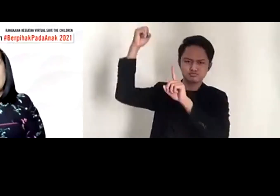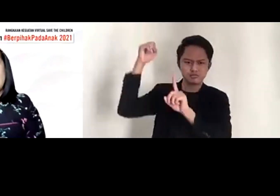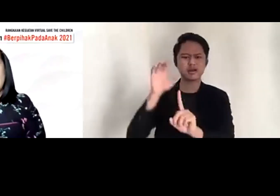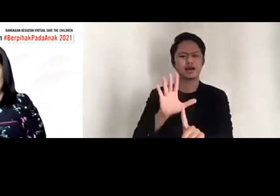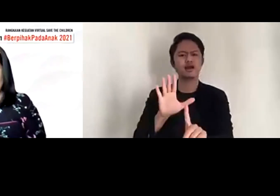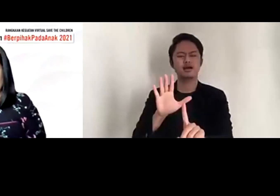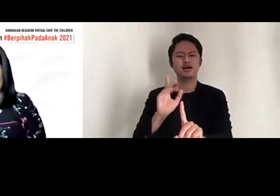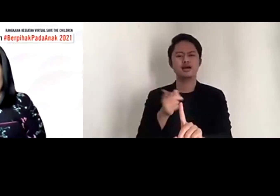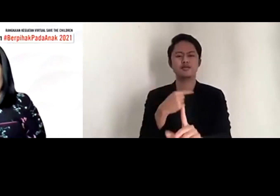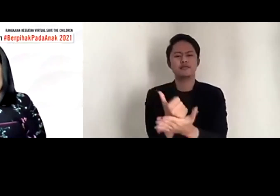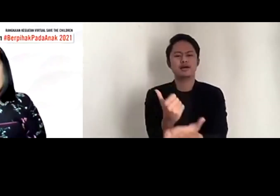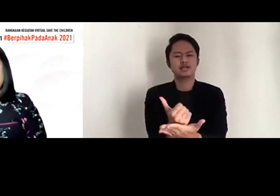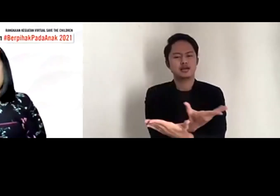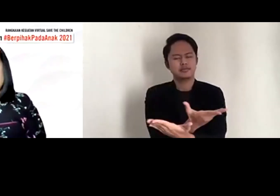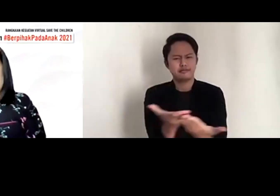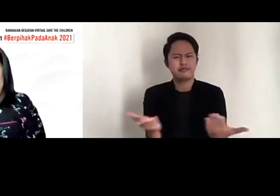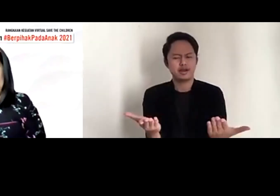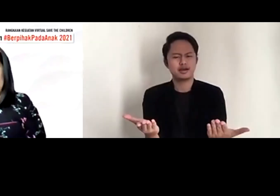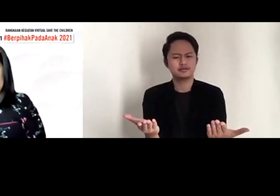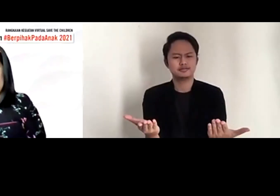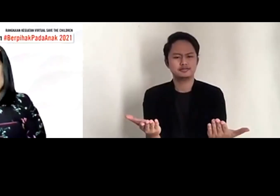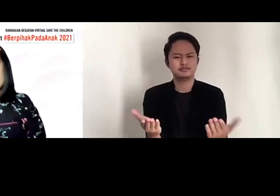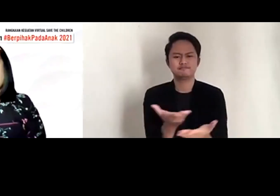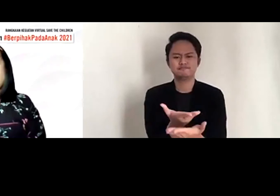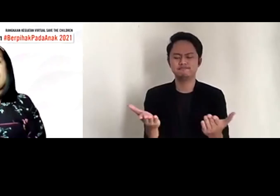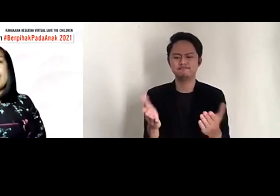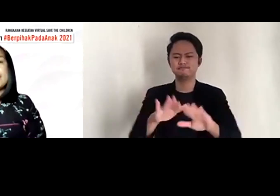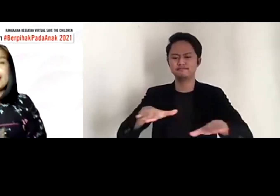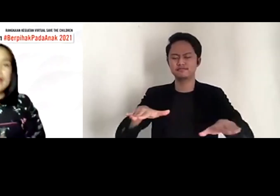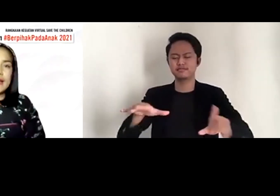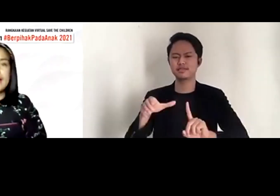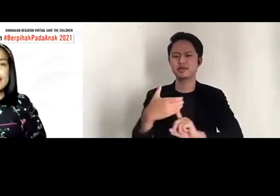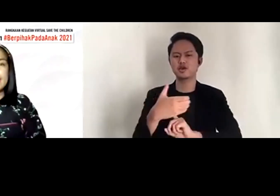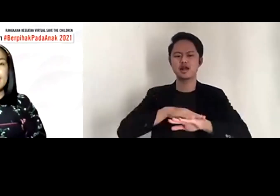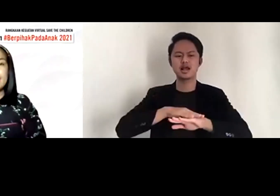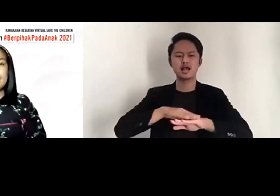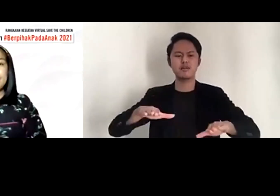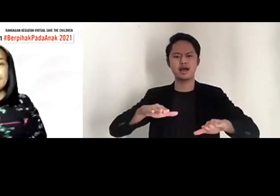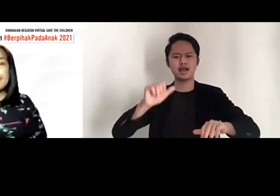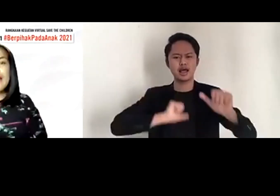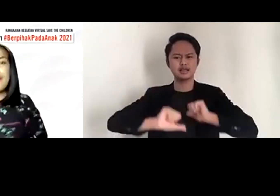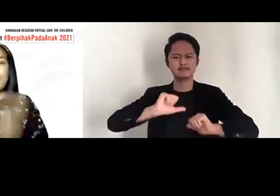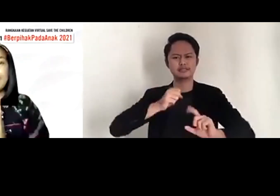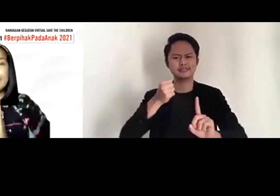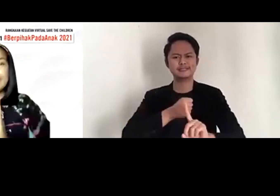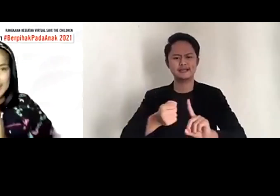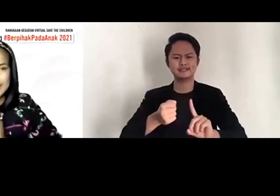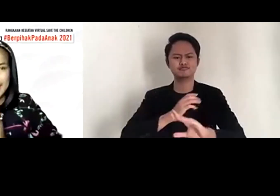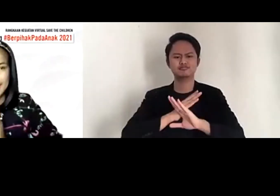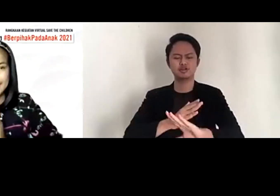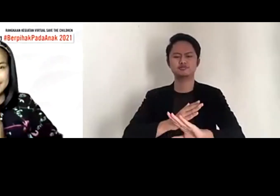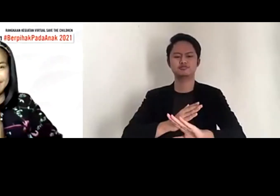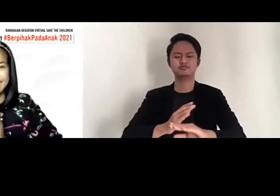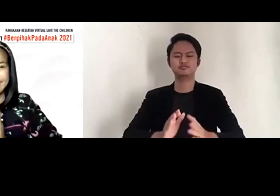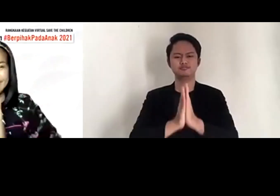pastikan mereka untuk terlindungi dengan aman dari setiap indikasi tindak kekerasan. Salam hormat dan salam